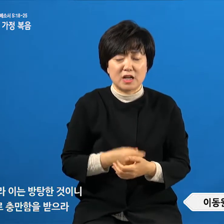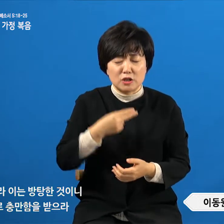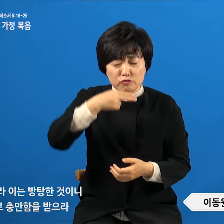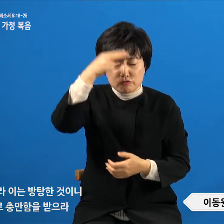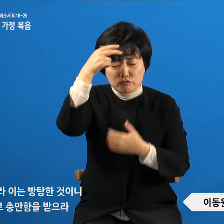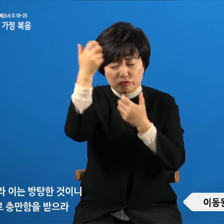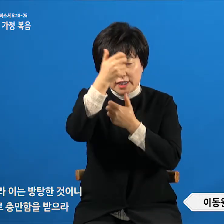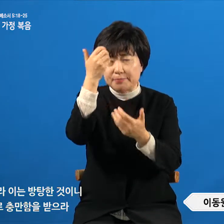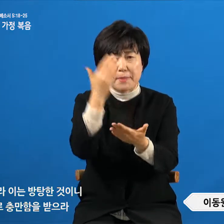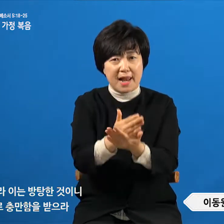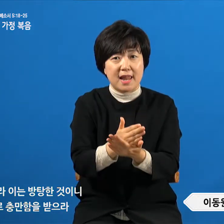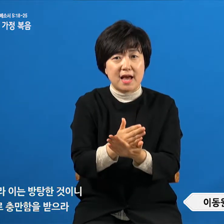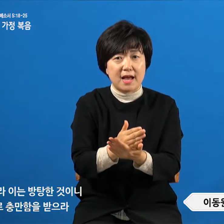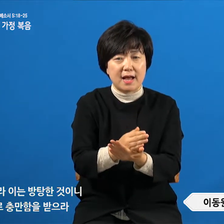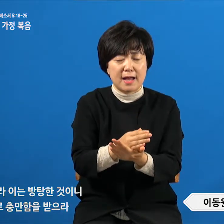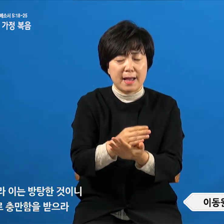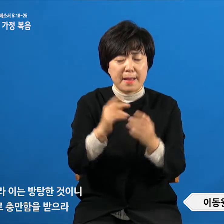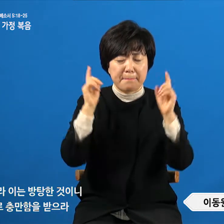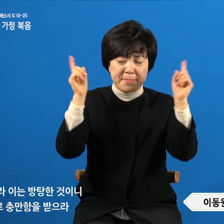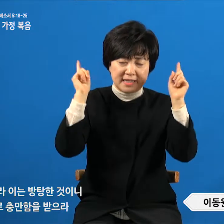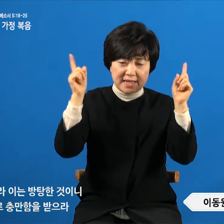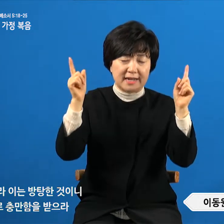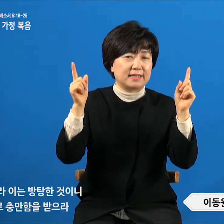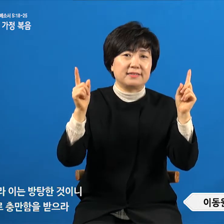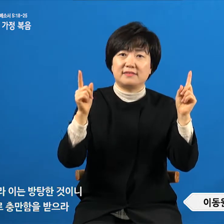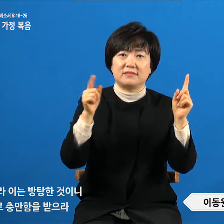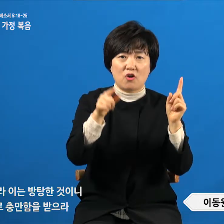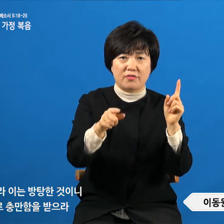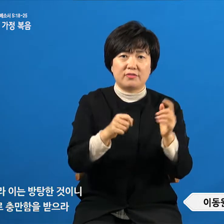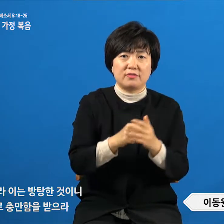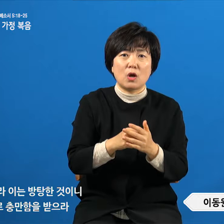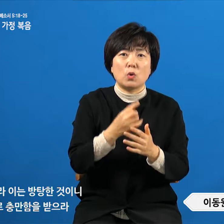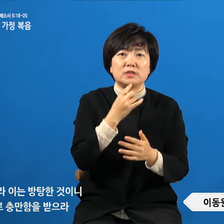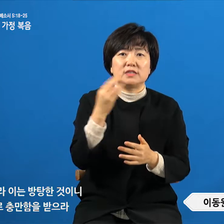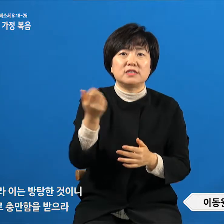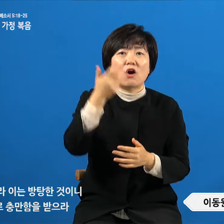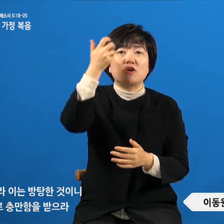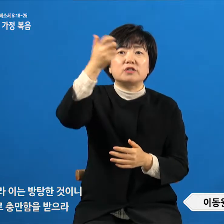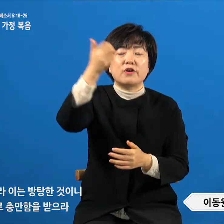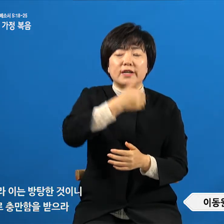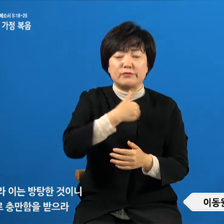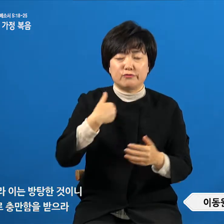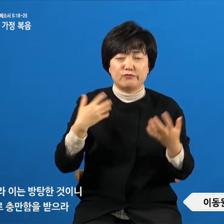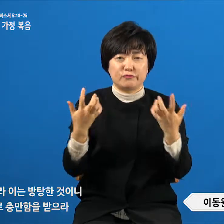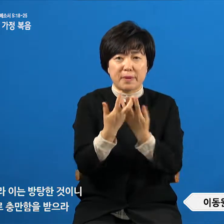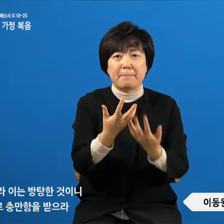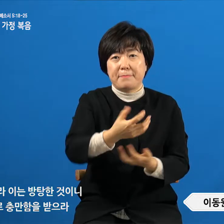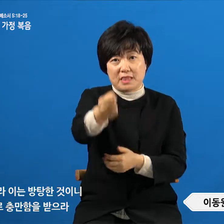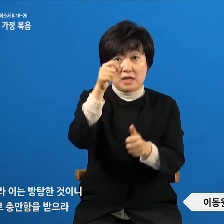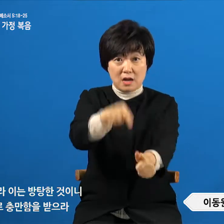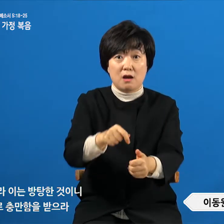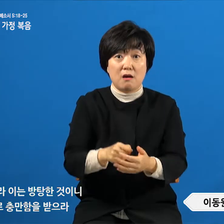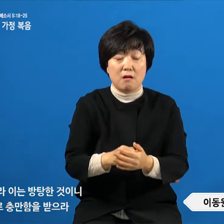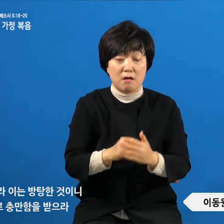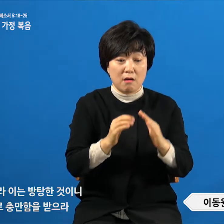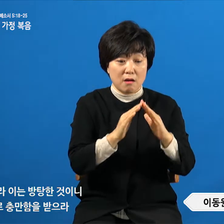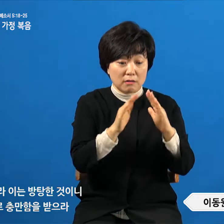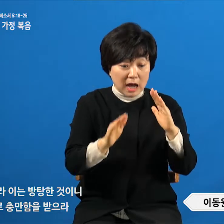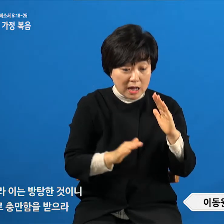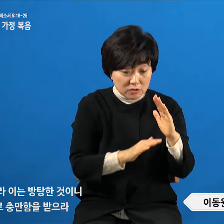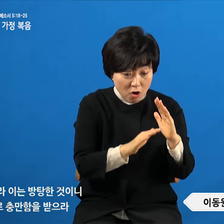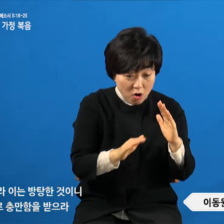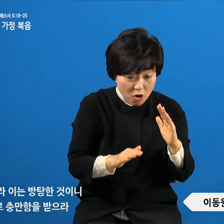시작. 술 취하지 말라. 이는 방탕한 것이니 오직 성령으로 충만을 받으라. 가정을 향한 하나님의